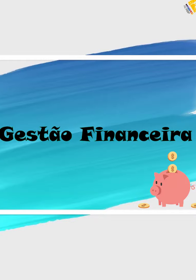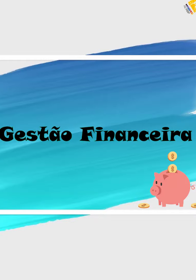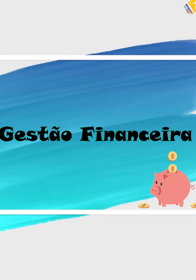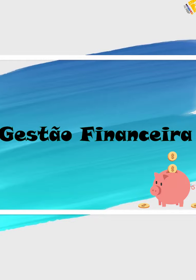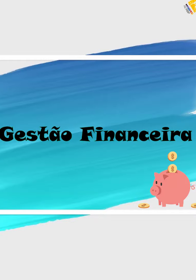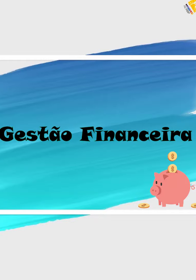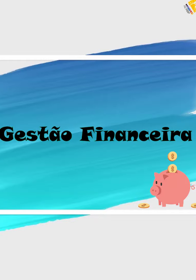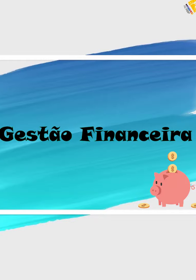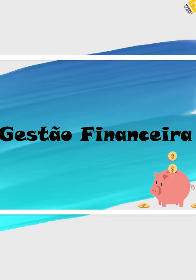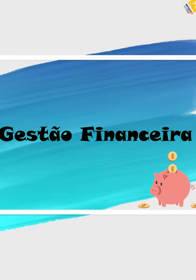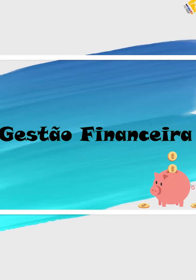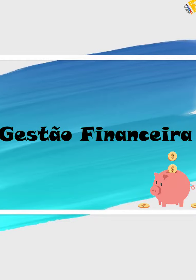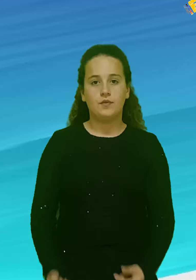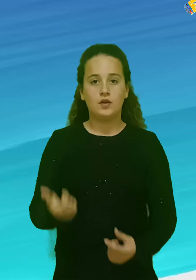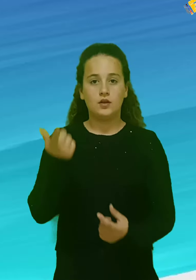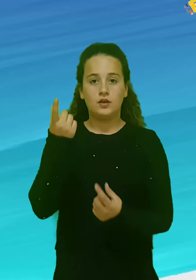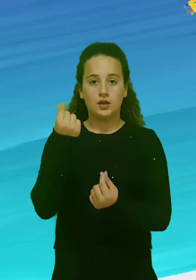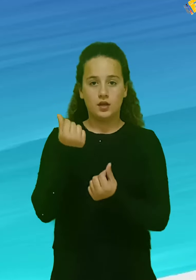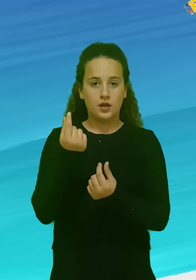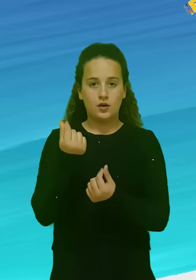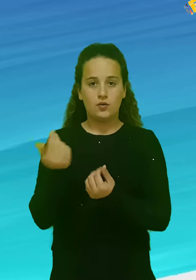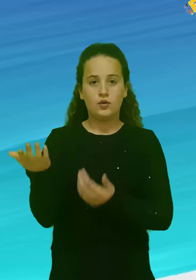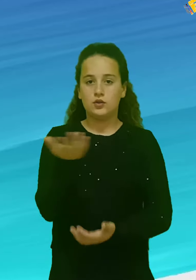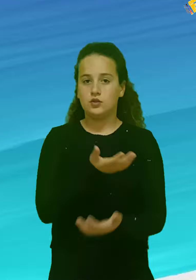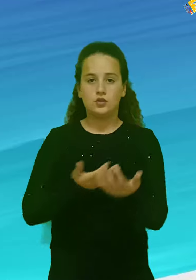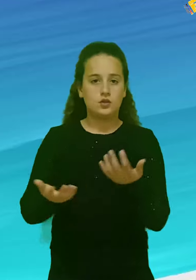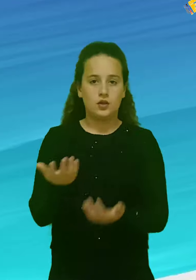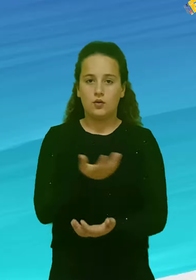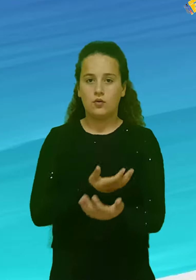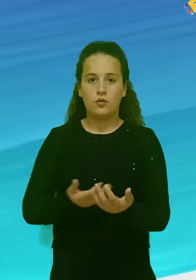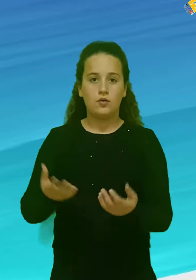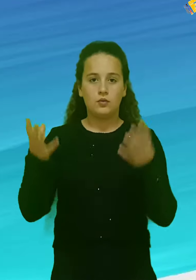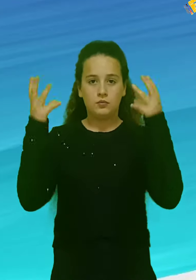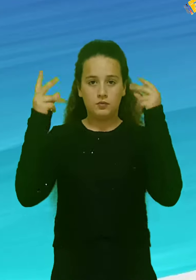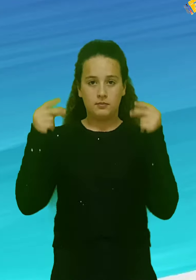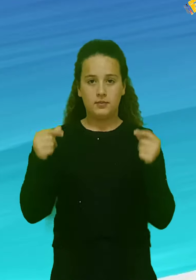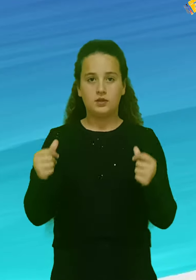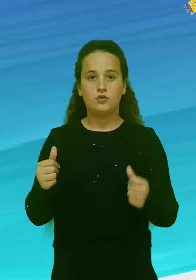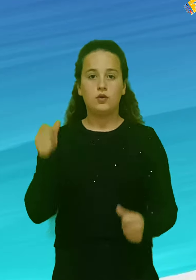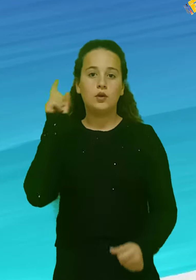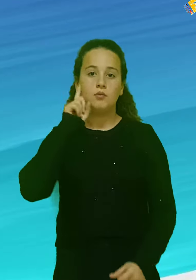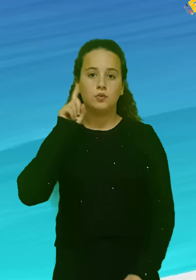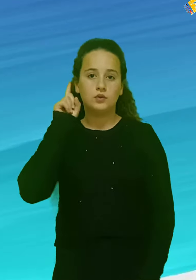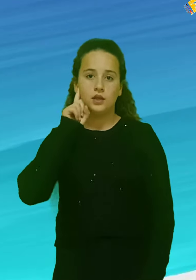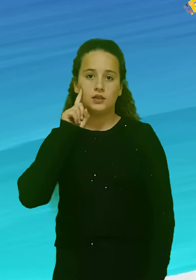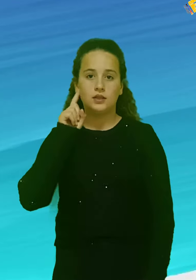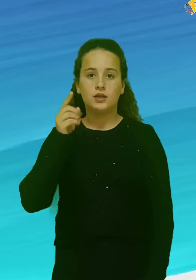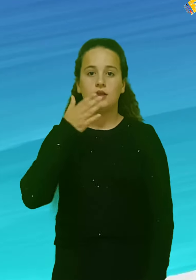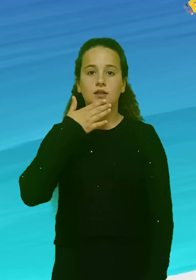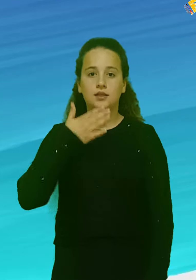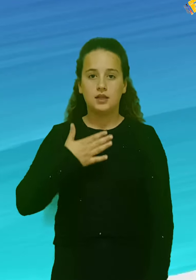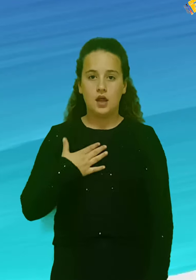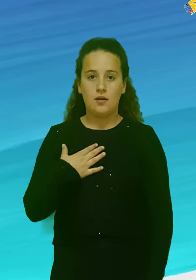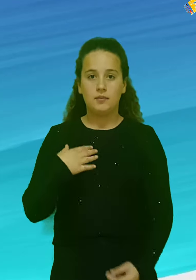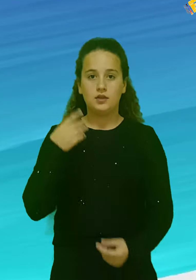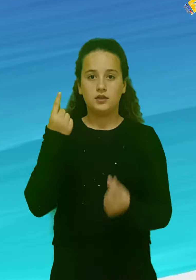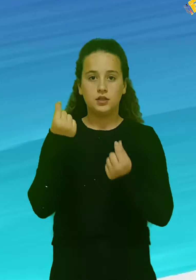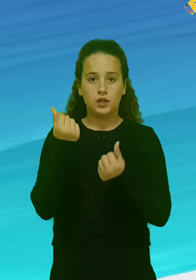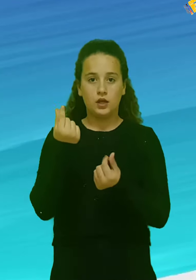Gestão financeira. A gestão financeira é uma tarefa muito importante e permite controlar